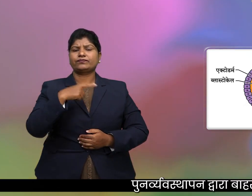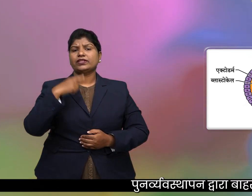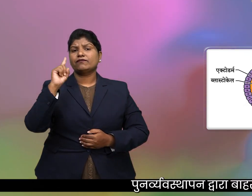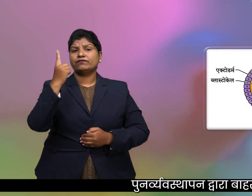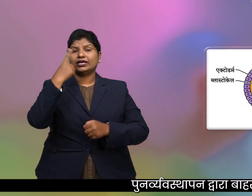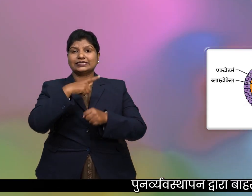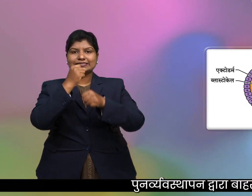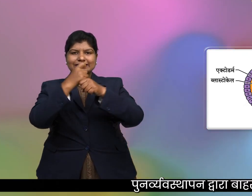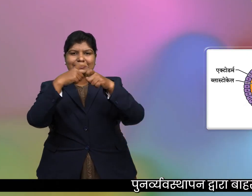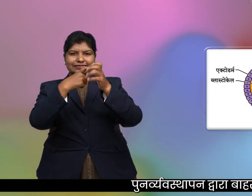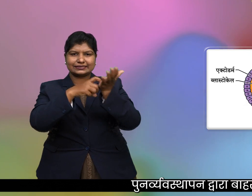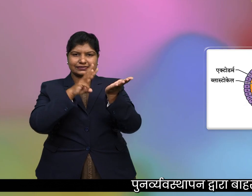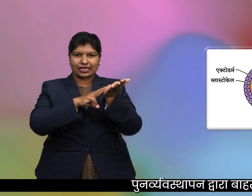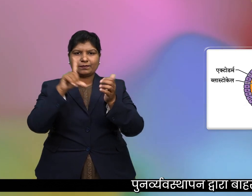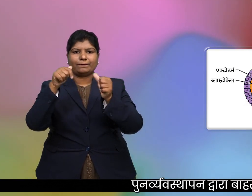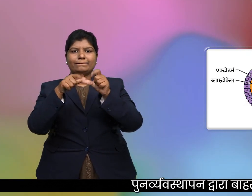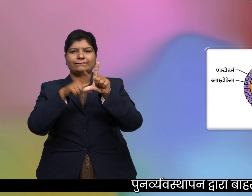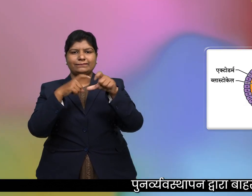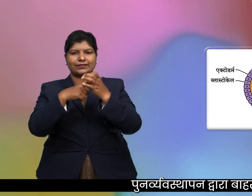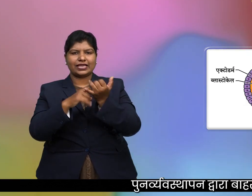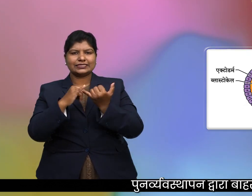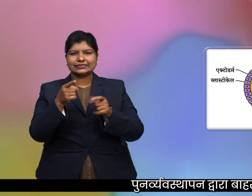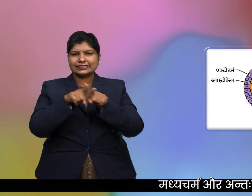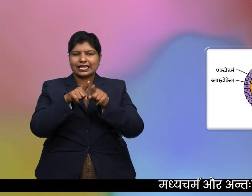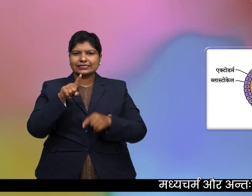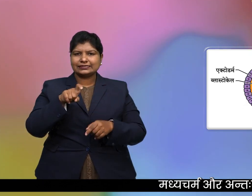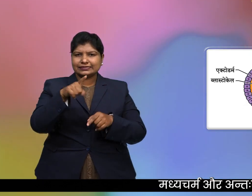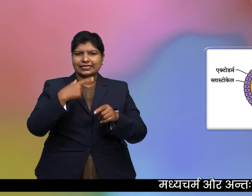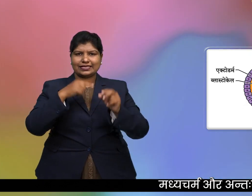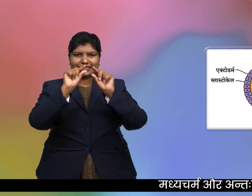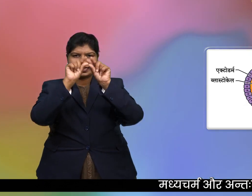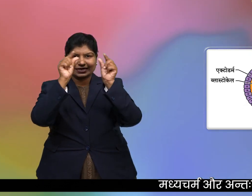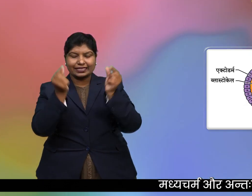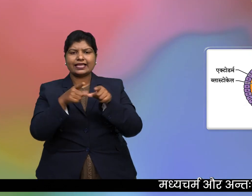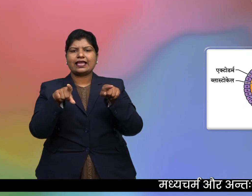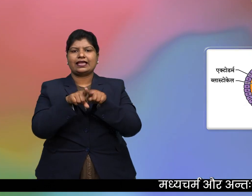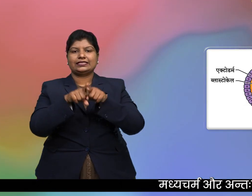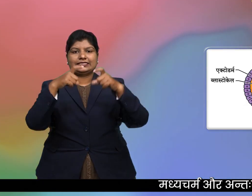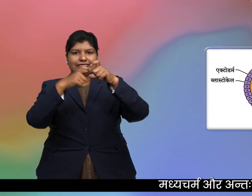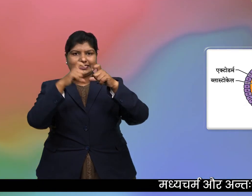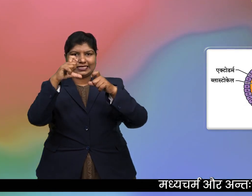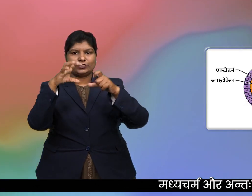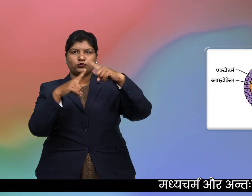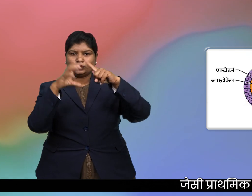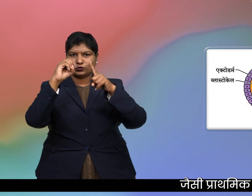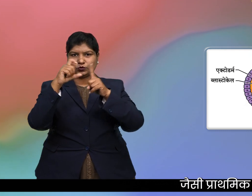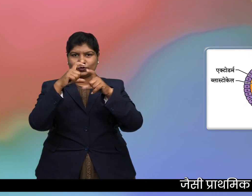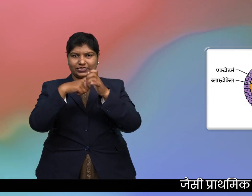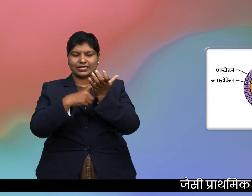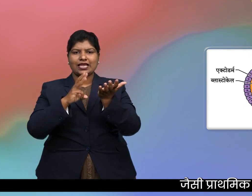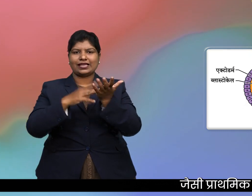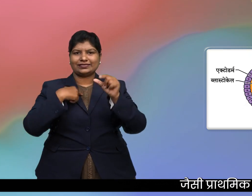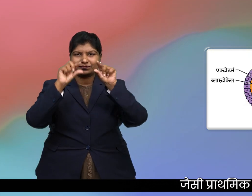पुनर्विस्थापन द्वारा बाहरी झिल्ली, मध्यम चर्म और अंतःस्तर